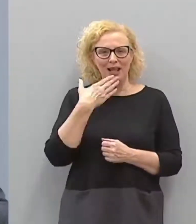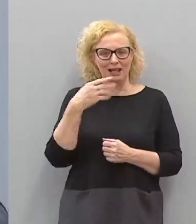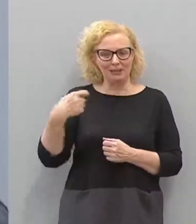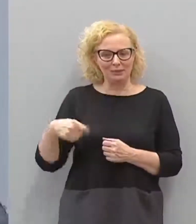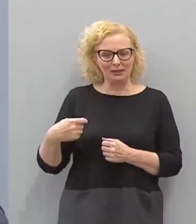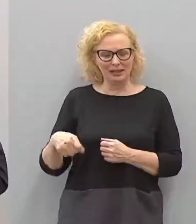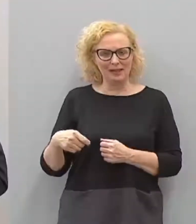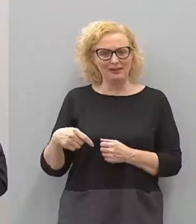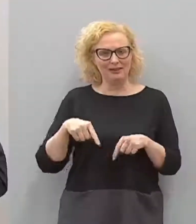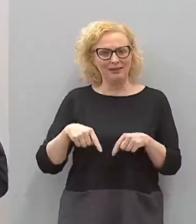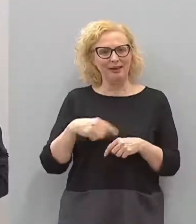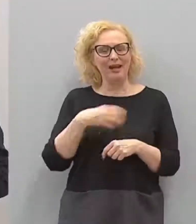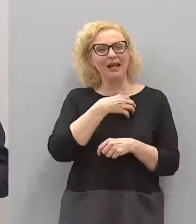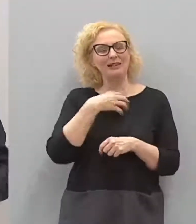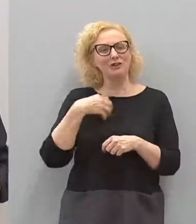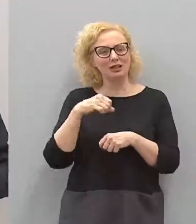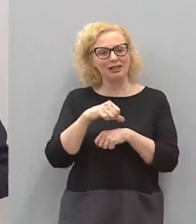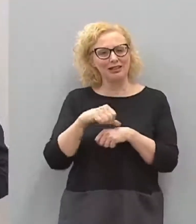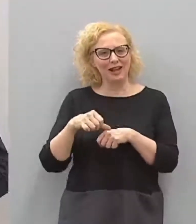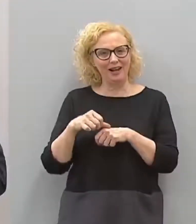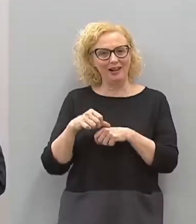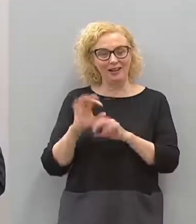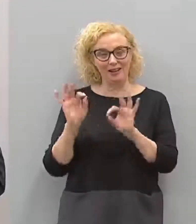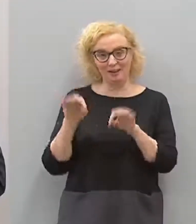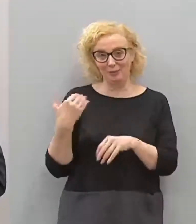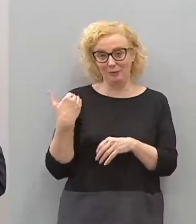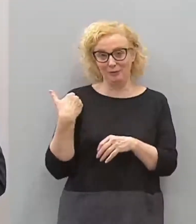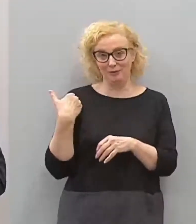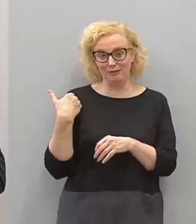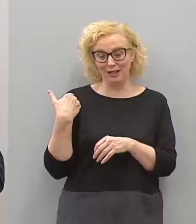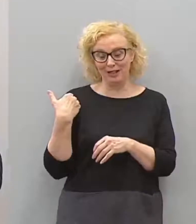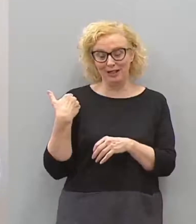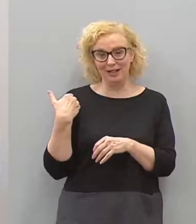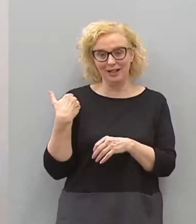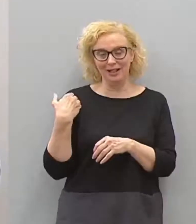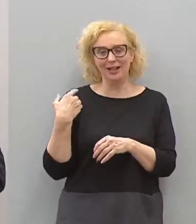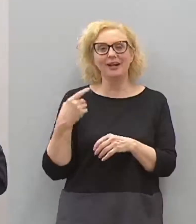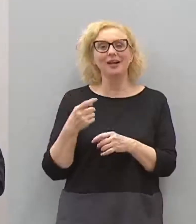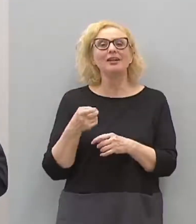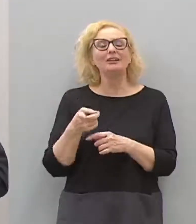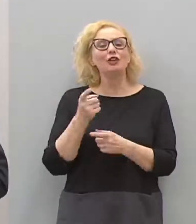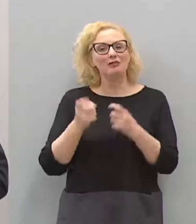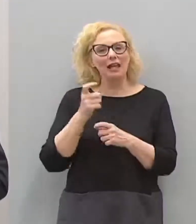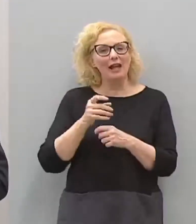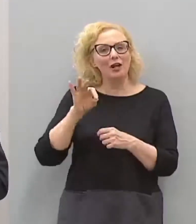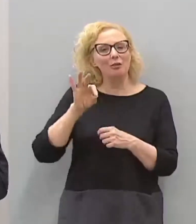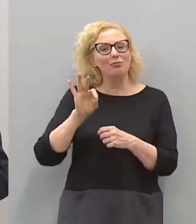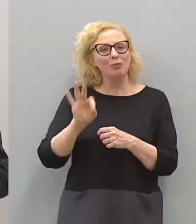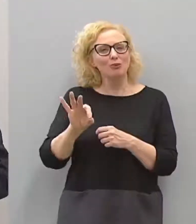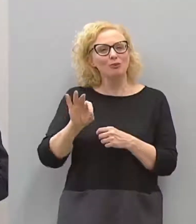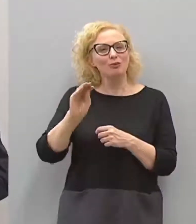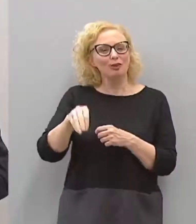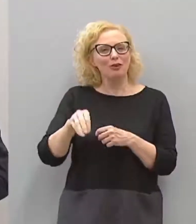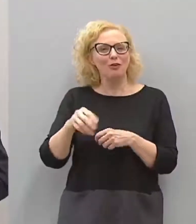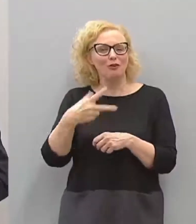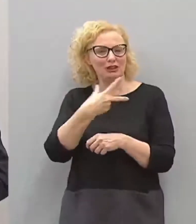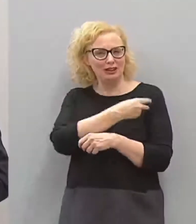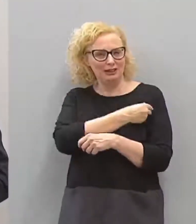appena arrivata da un altro punto vaccinazioni che ha assunto anche un valore simbolico